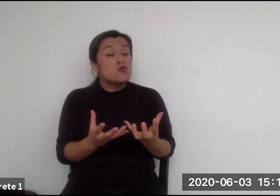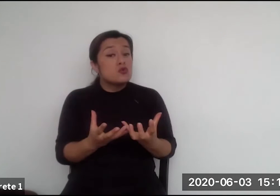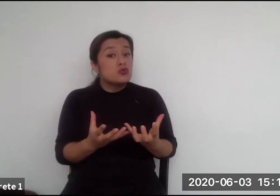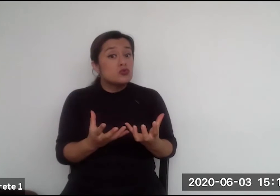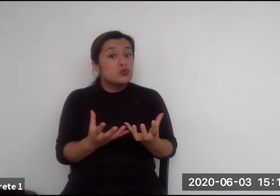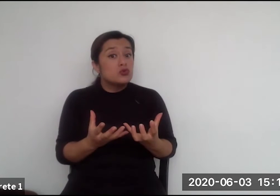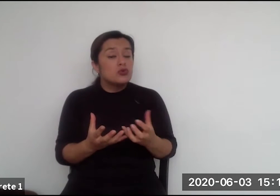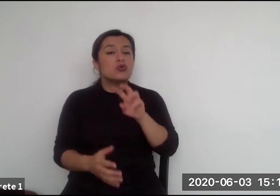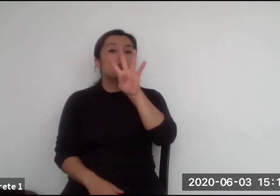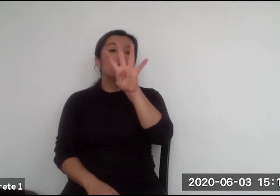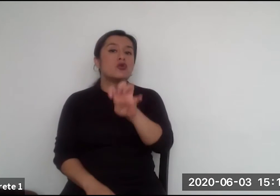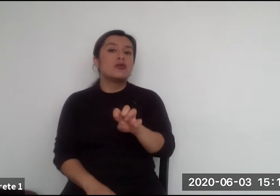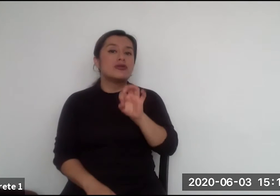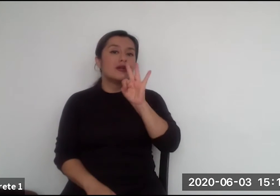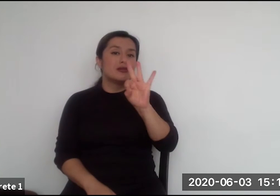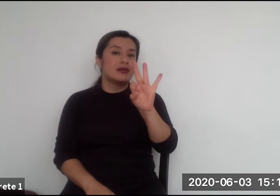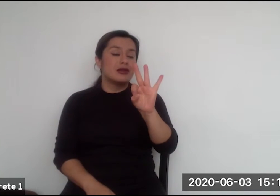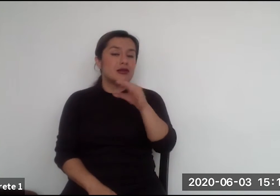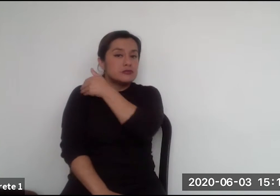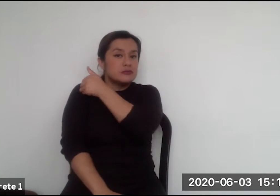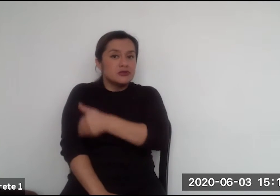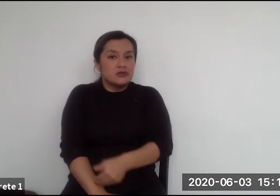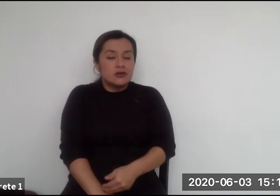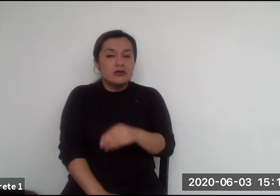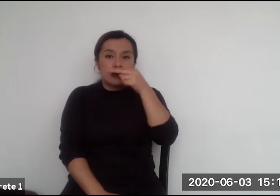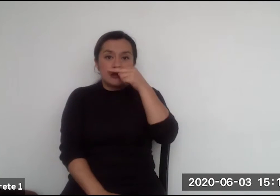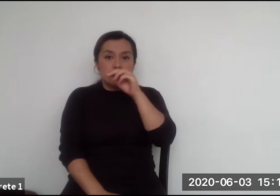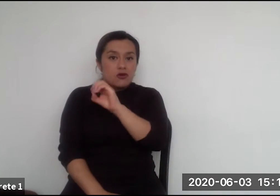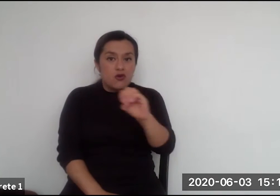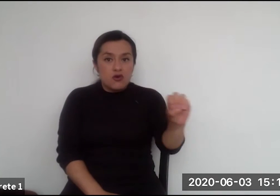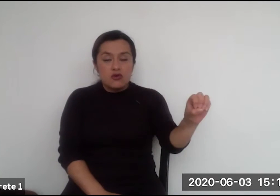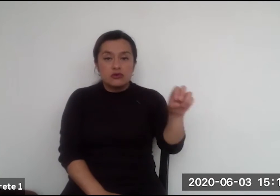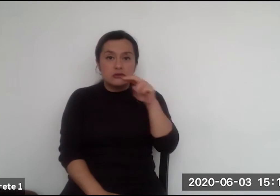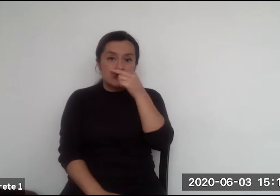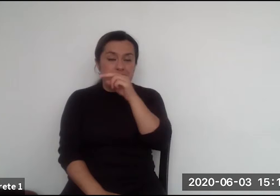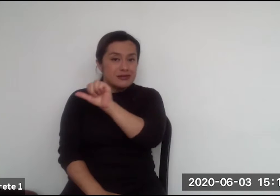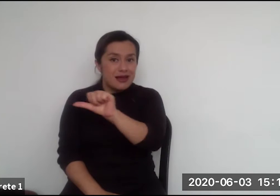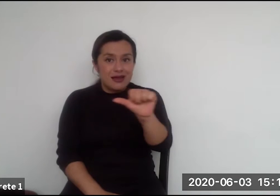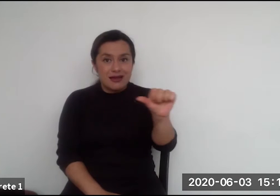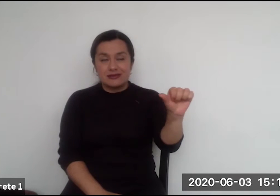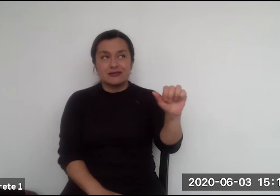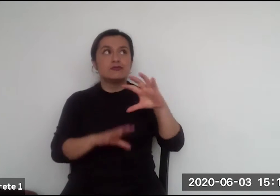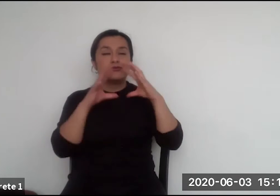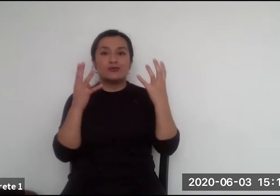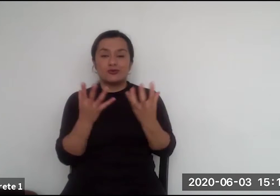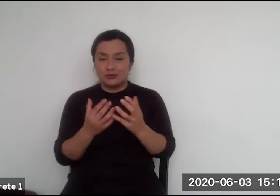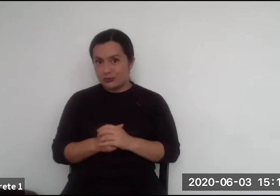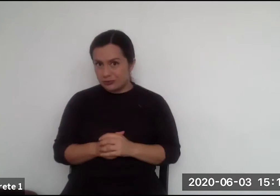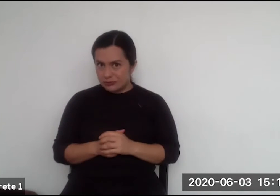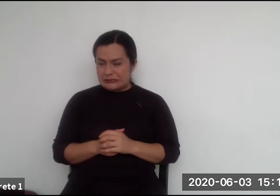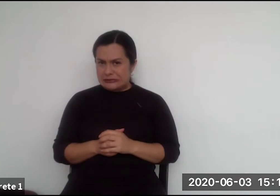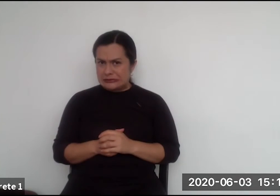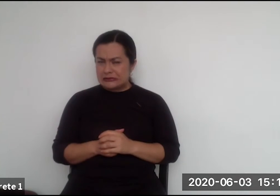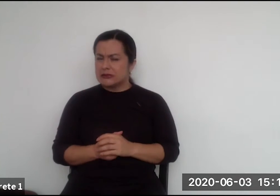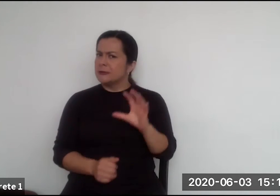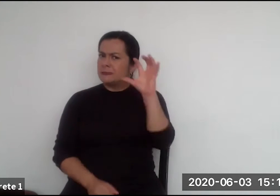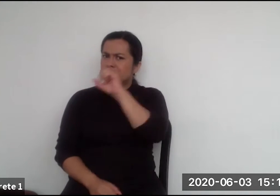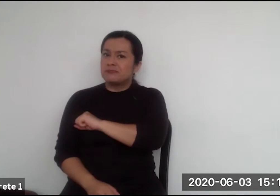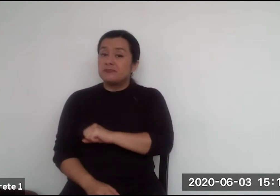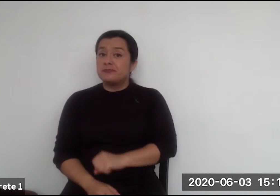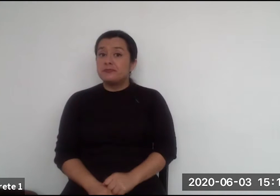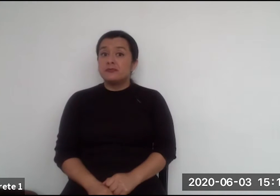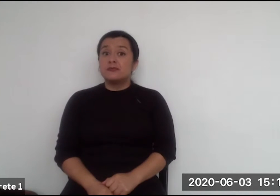de niños y niñas en el mundo, ¿cierto? Y menos del 5% de los niños